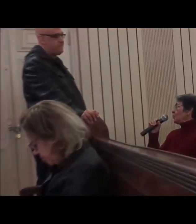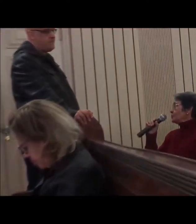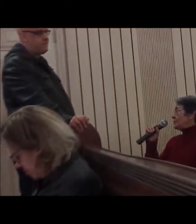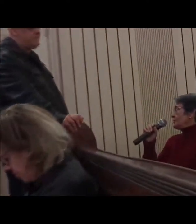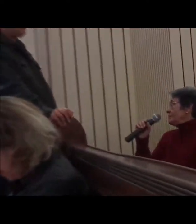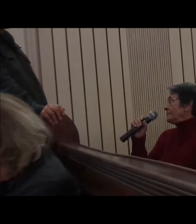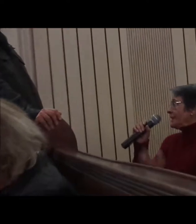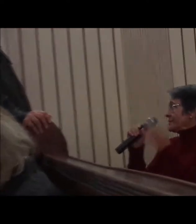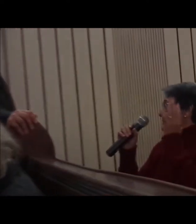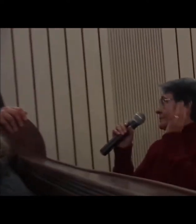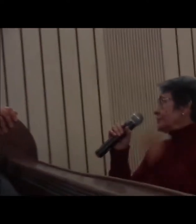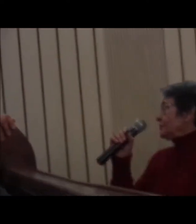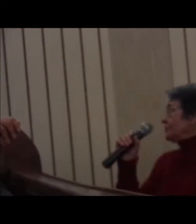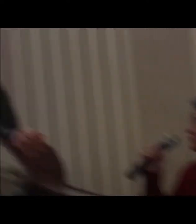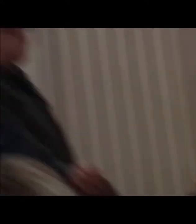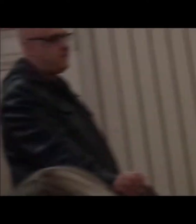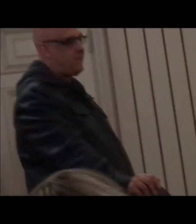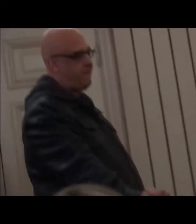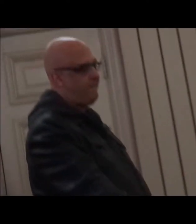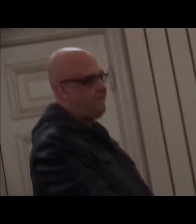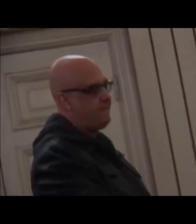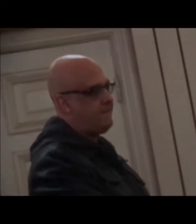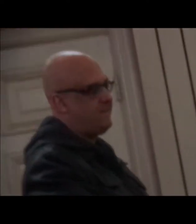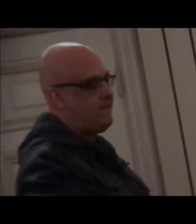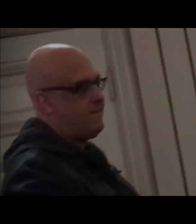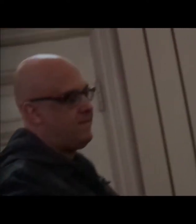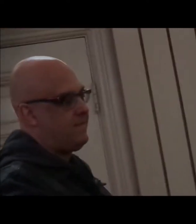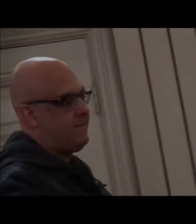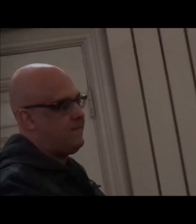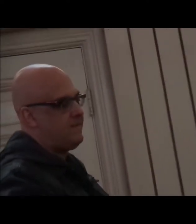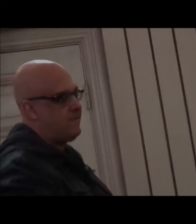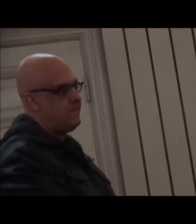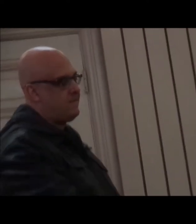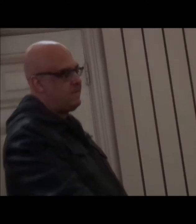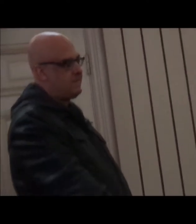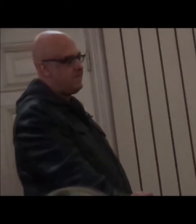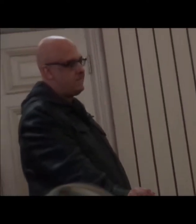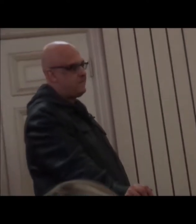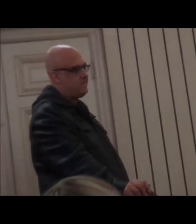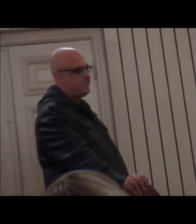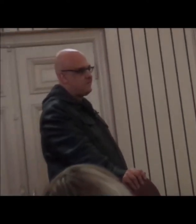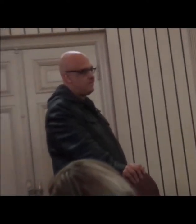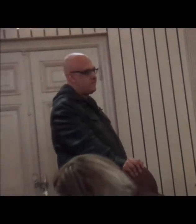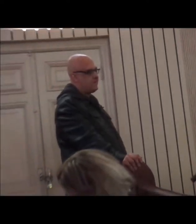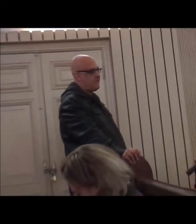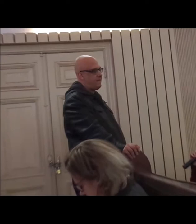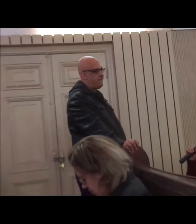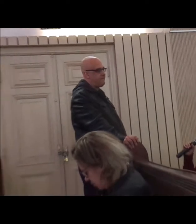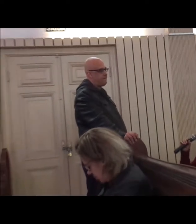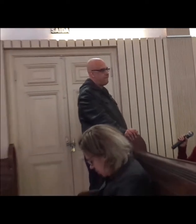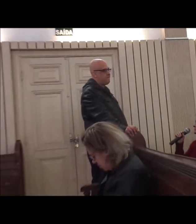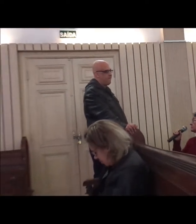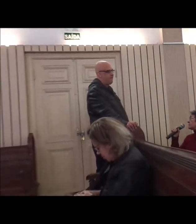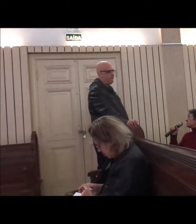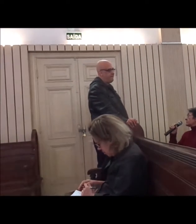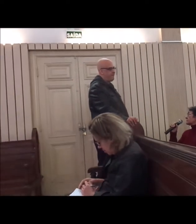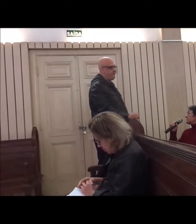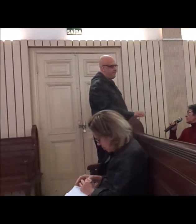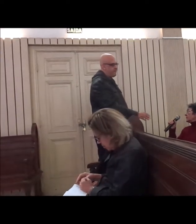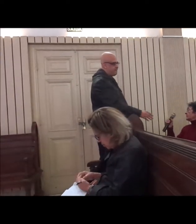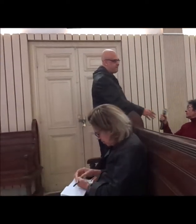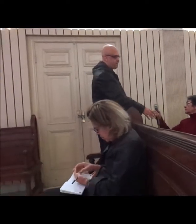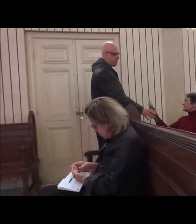em oculto, assim, não divulgar, eu acho melhor do que contar vantagem. Isso torna legalismo.